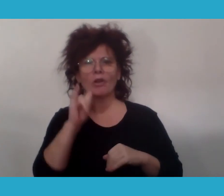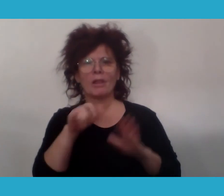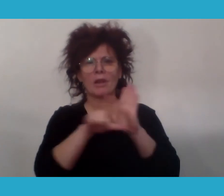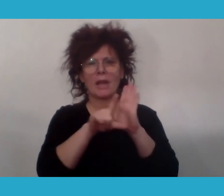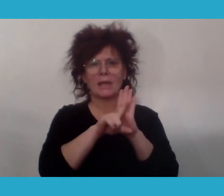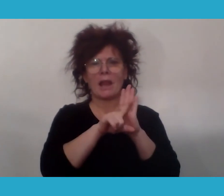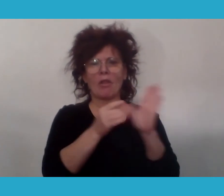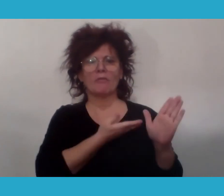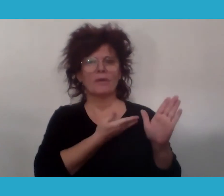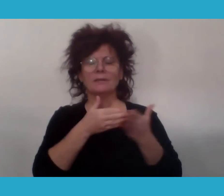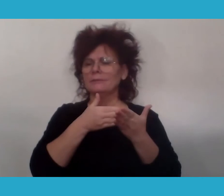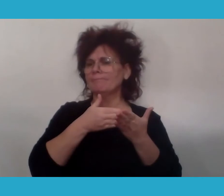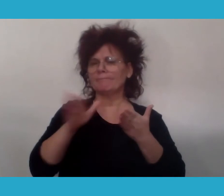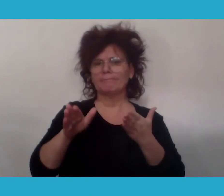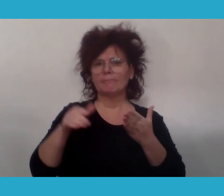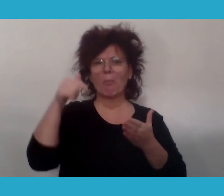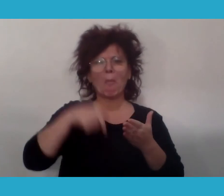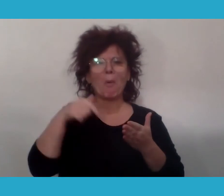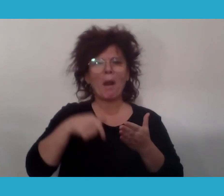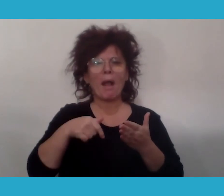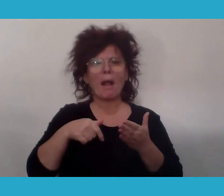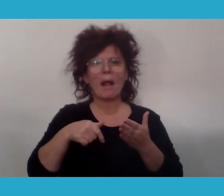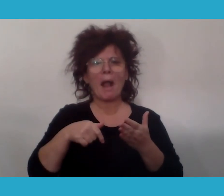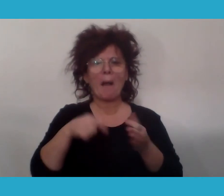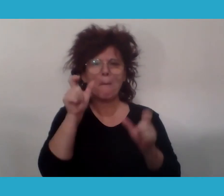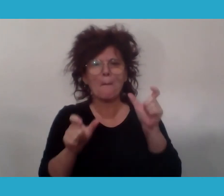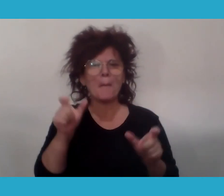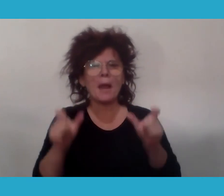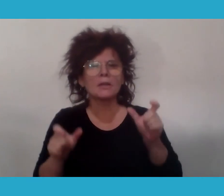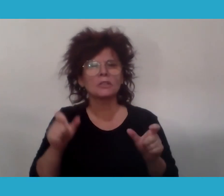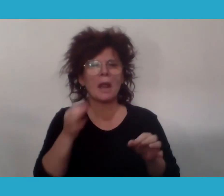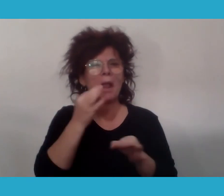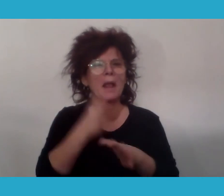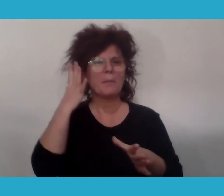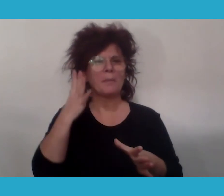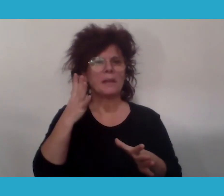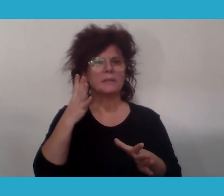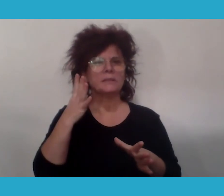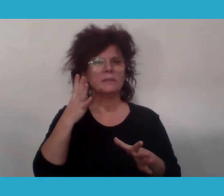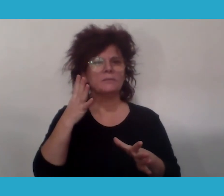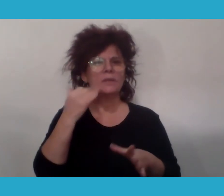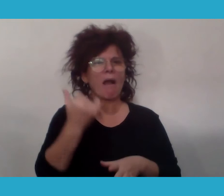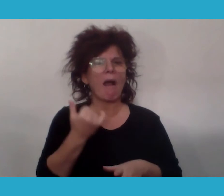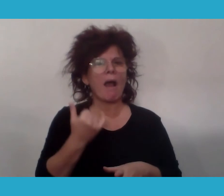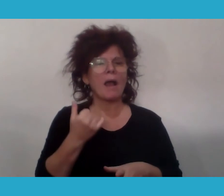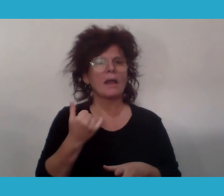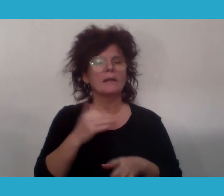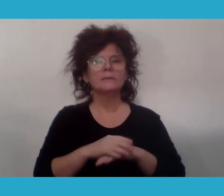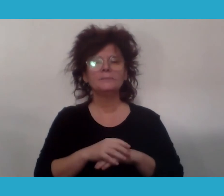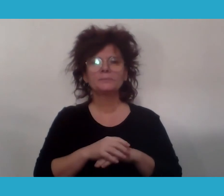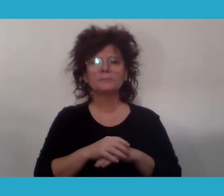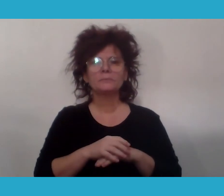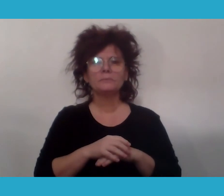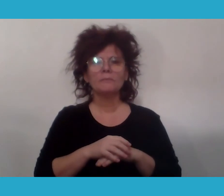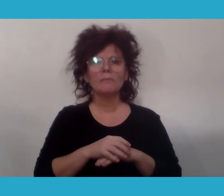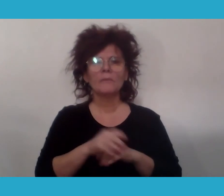Naya Fernández. Por aquí pasaron guardaparques, biólogos, investigadores del CONICET, médicos, solo por nombrar algunas de las